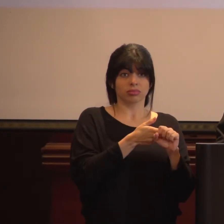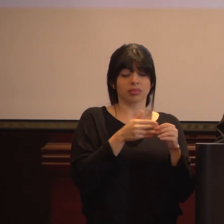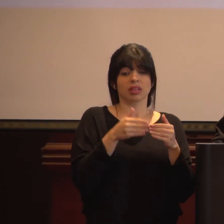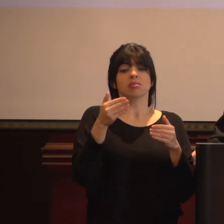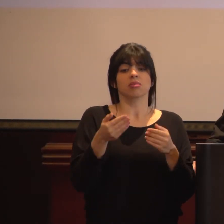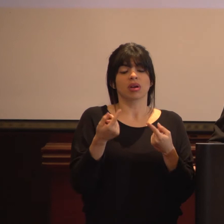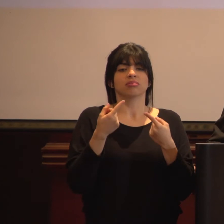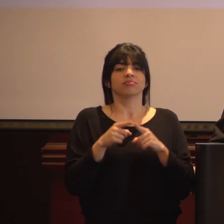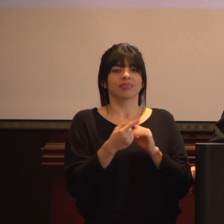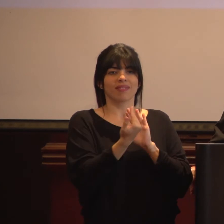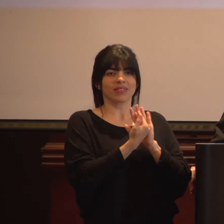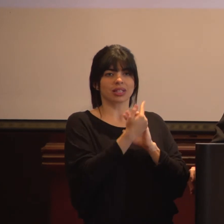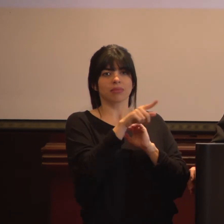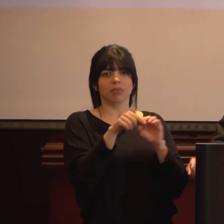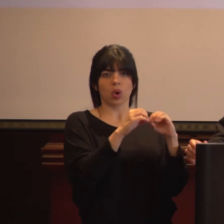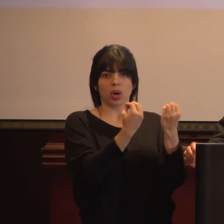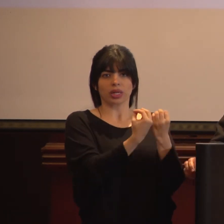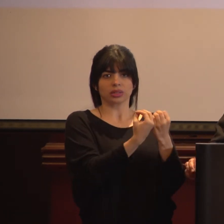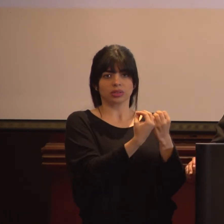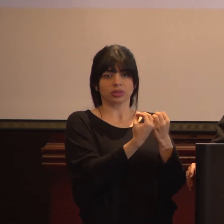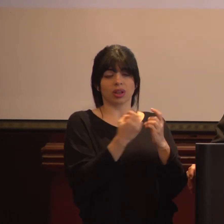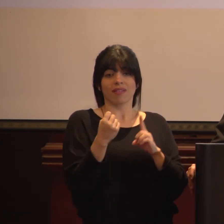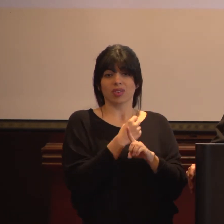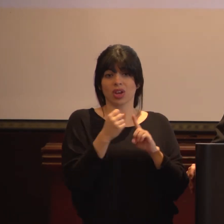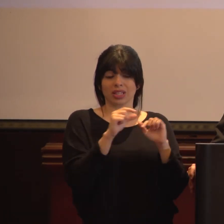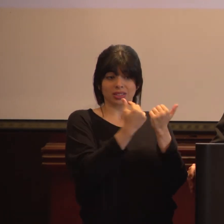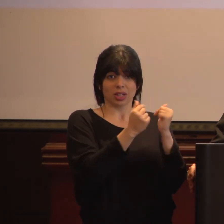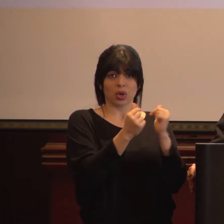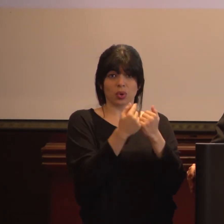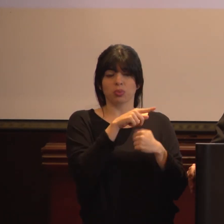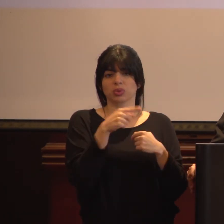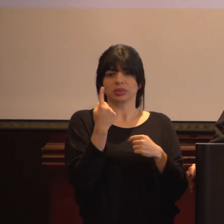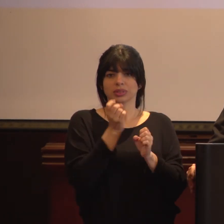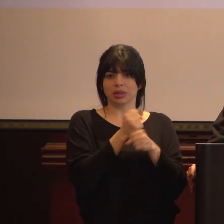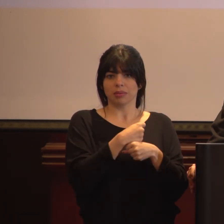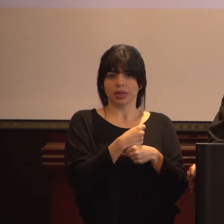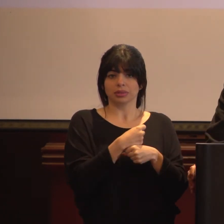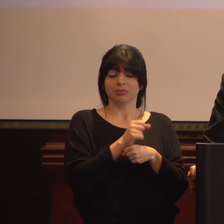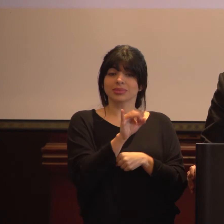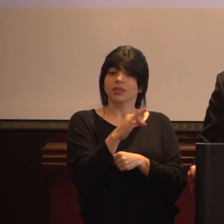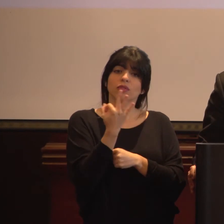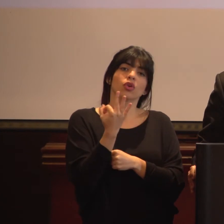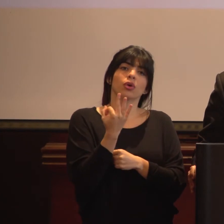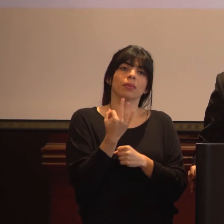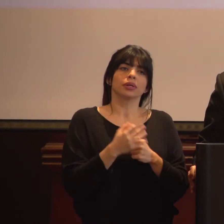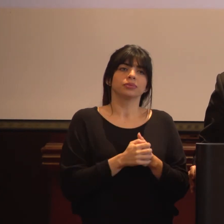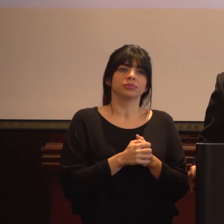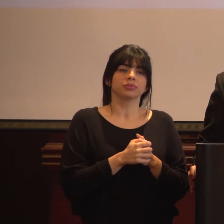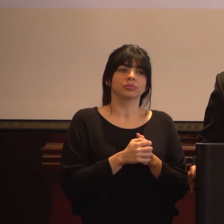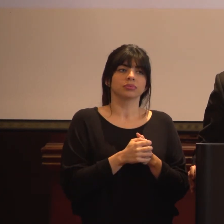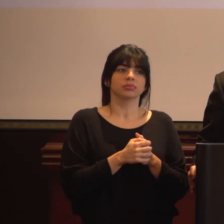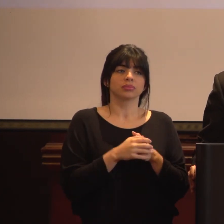siendo Víctimas de estas organizaciones y la violencia organizada que perpetran de este modo el